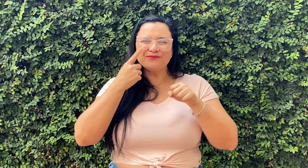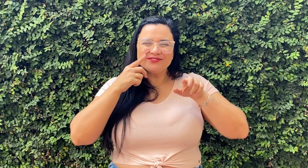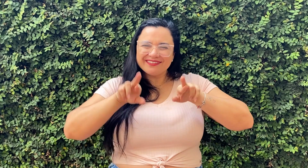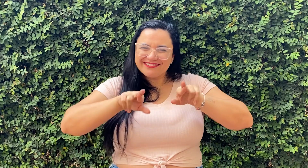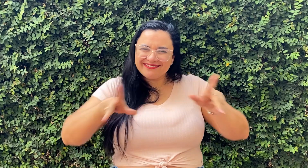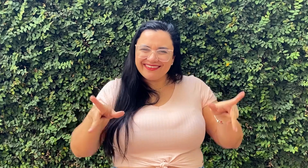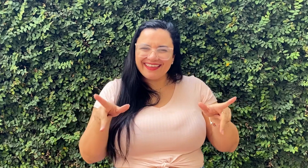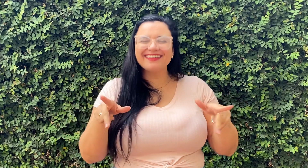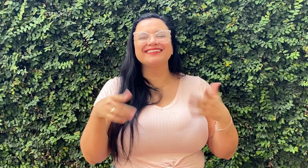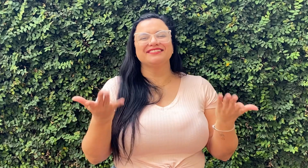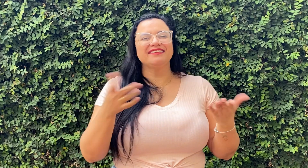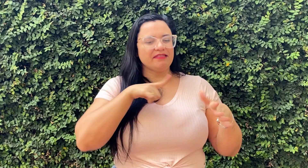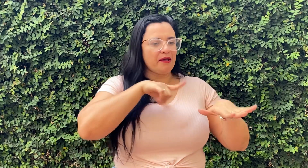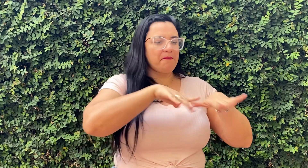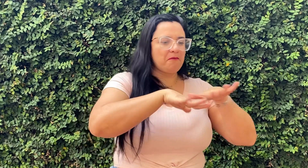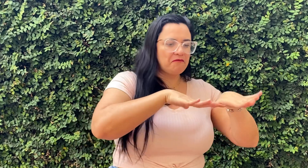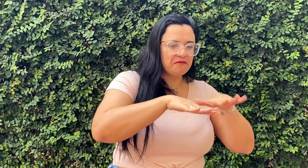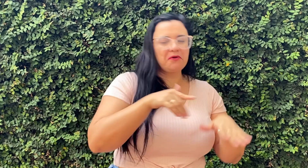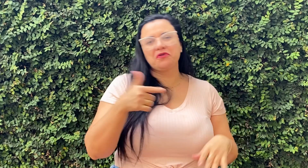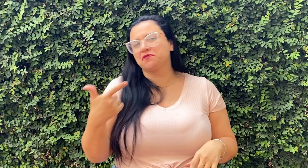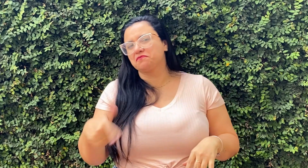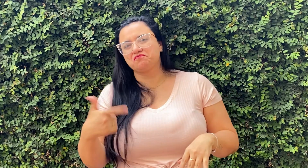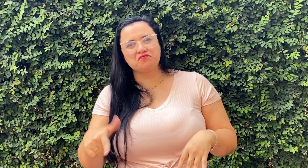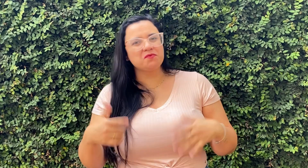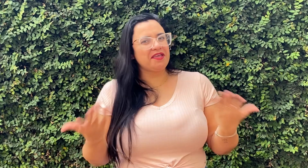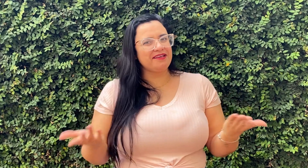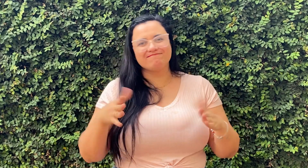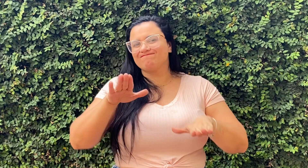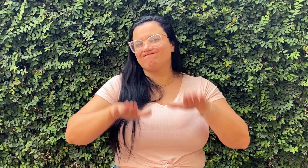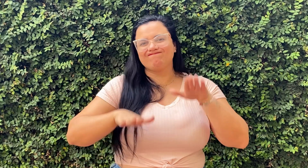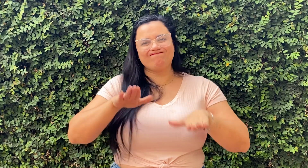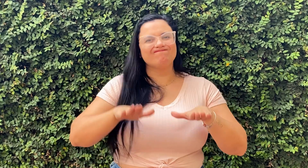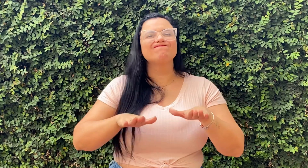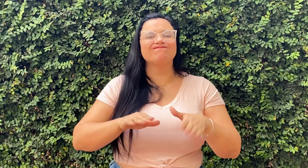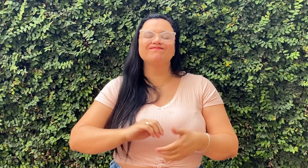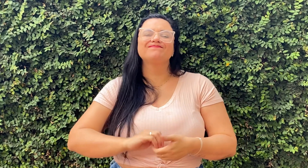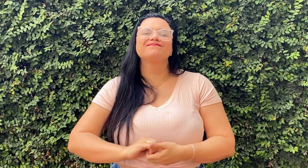Tem essa diferença. Tem movimento, não tem movimento. Vai depender.